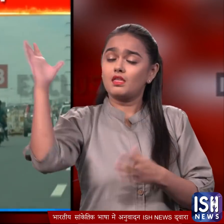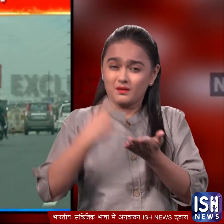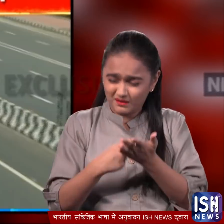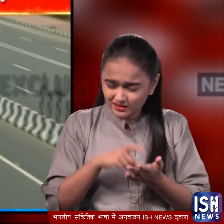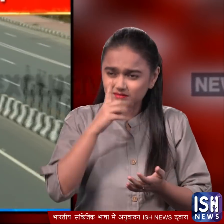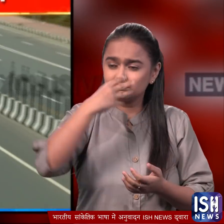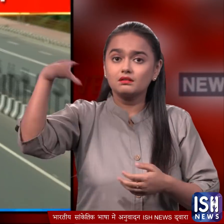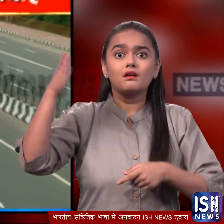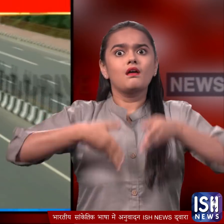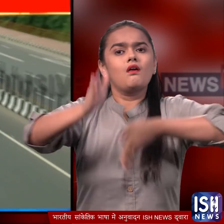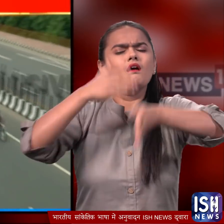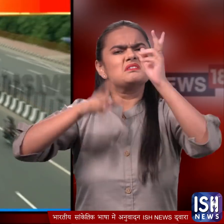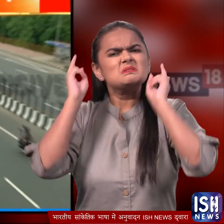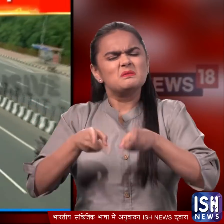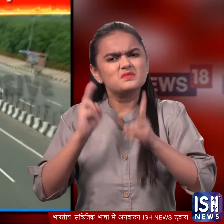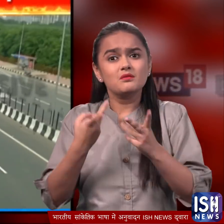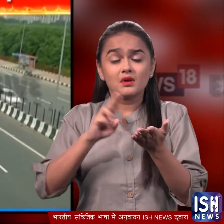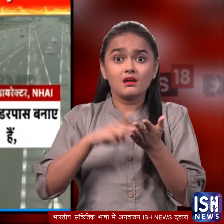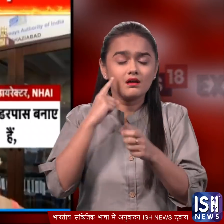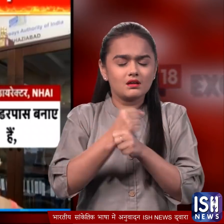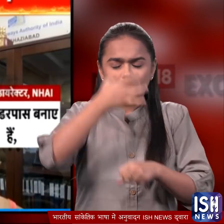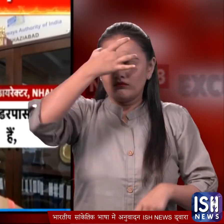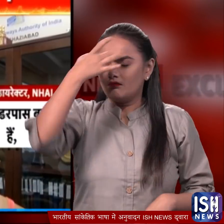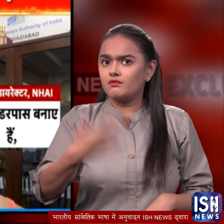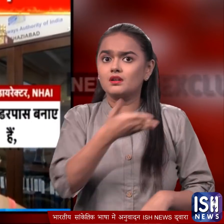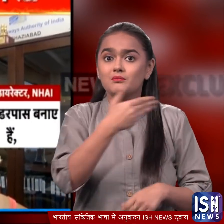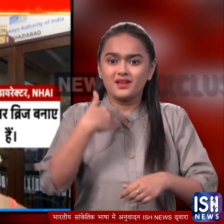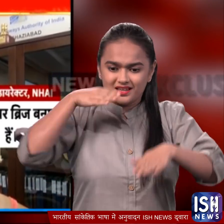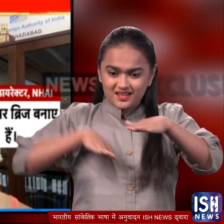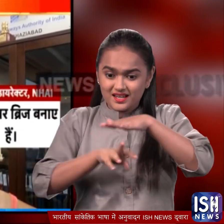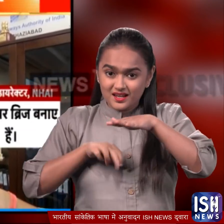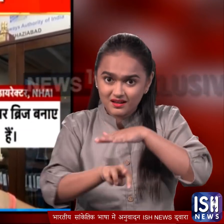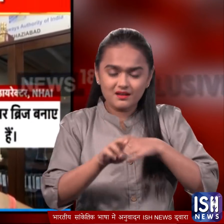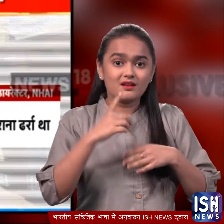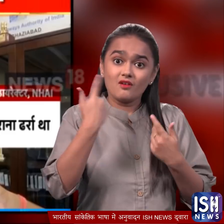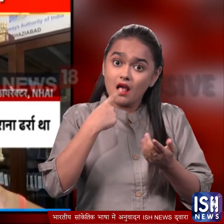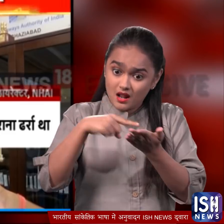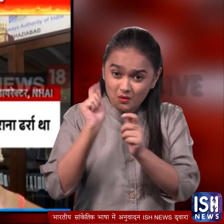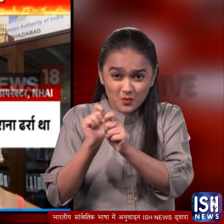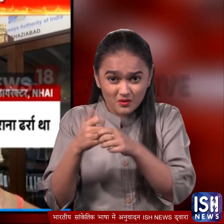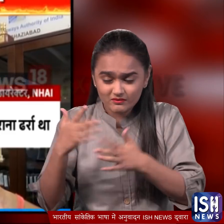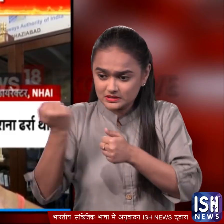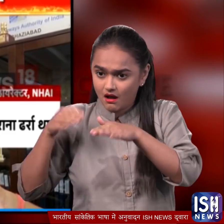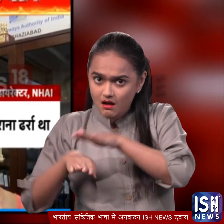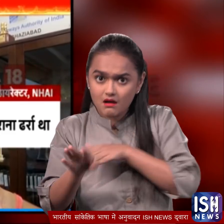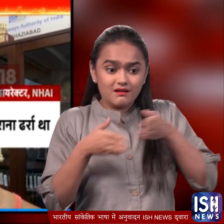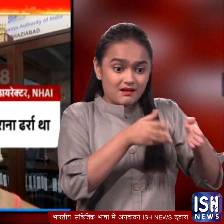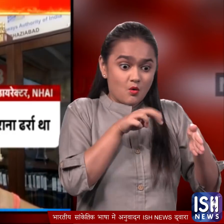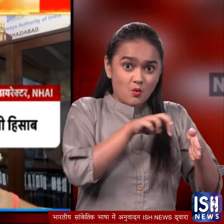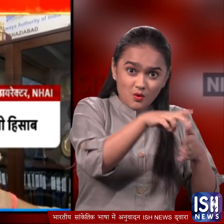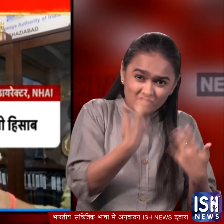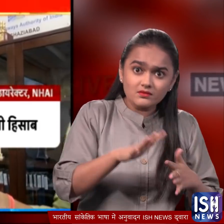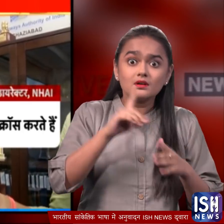गाड़ियां दौड़ाते रहे। लोगों की इस हरकत से NHAI भी परेशान हो चुका है। हमने अंडरपास बनाए हैं, फुटओवर ब्रिज बनाए हैं, जो पुराना ढर्रा था, पुराना सिस्टम